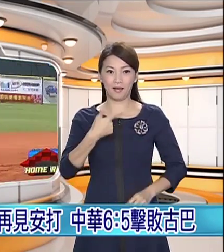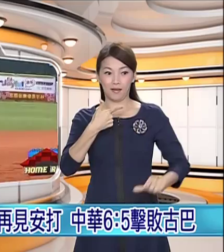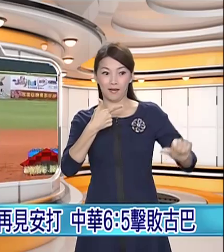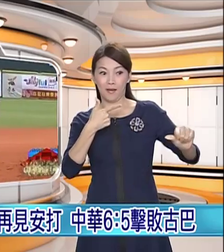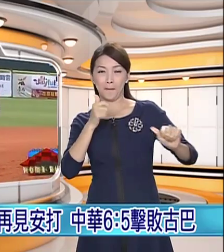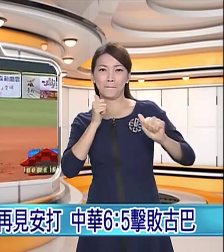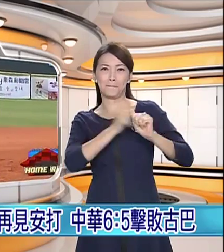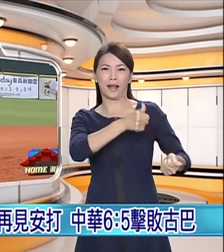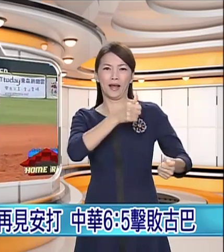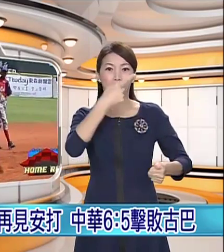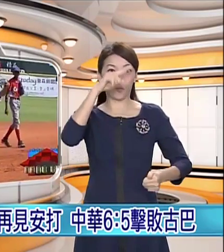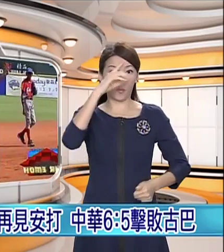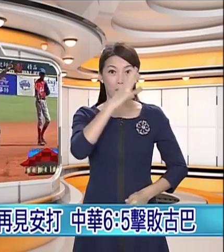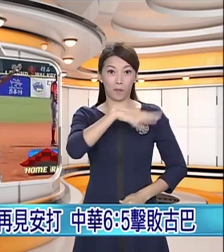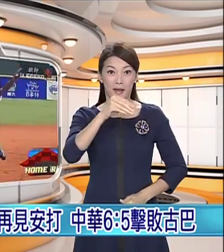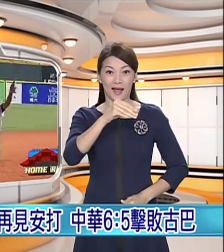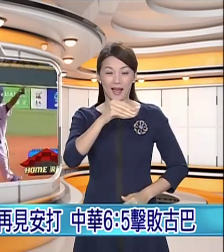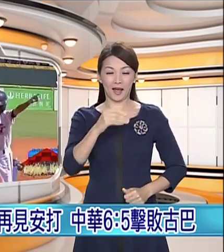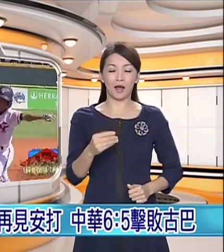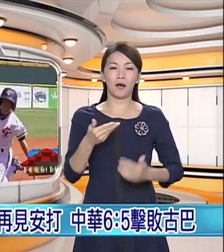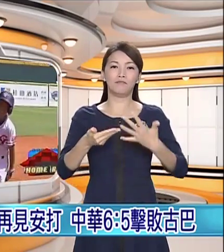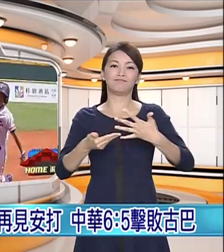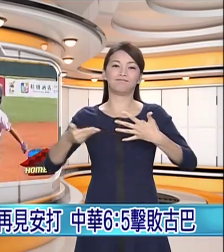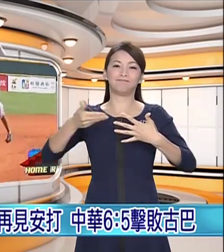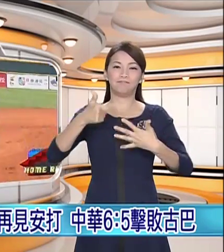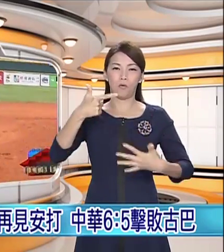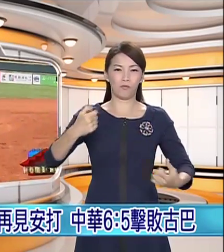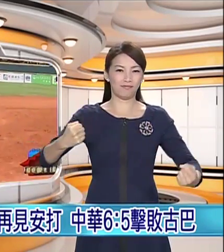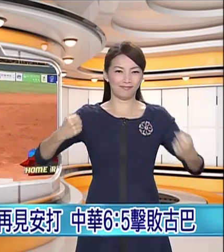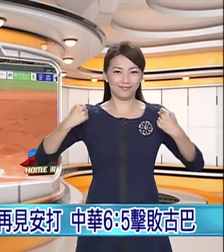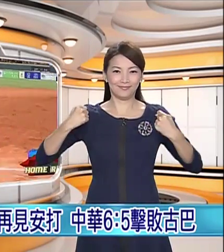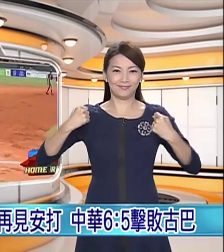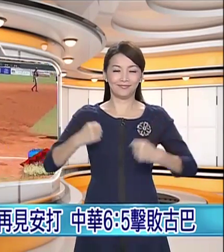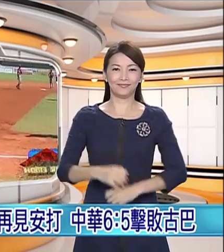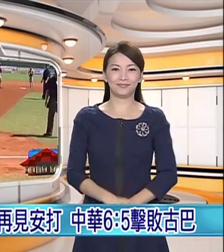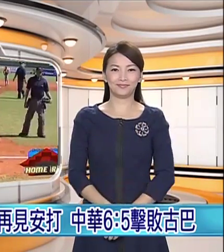安打，以6-5击败古巴，笃定晋级六强。